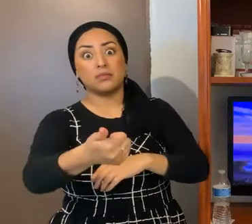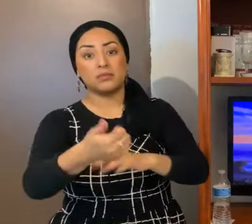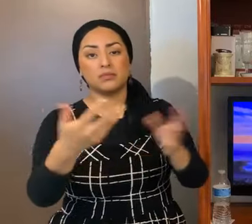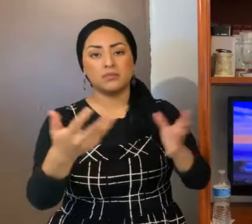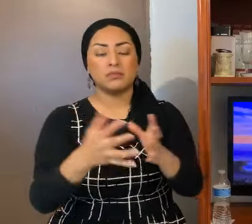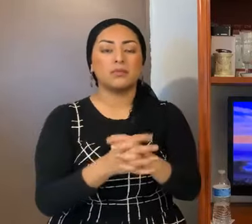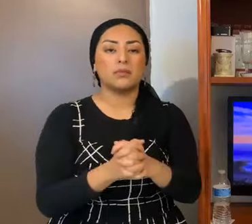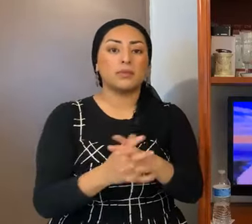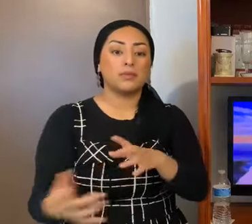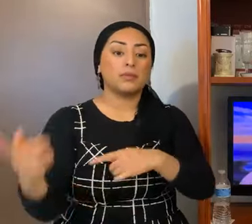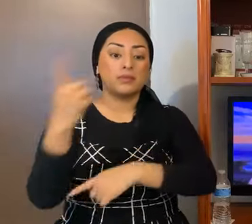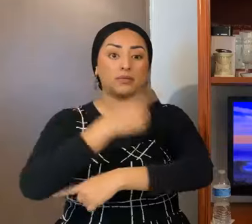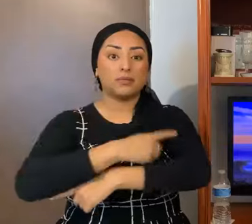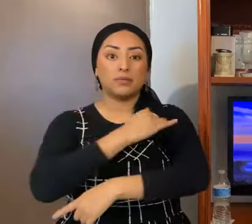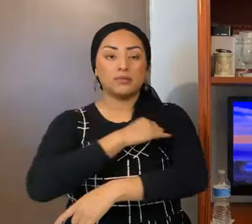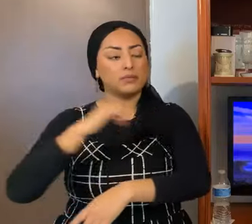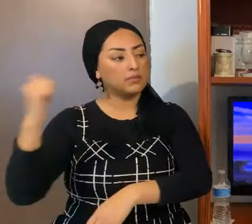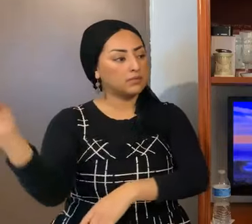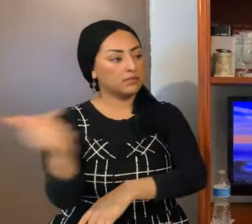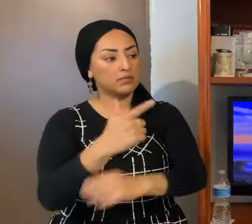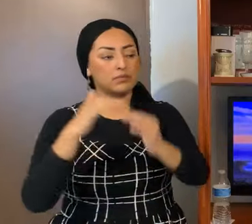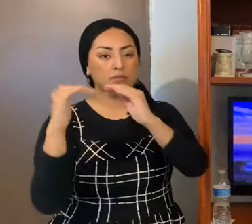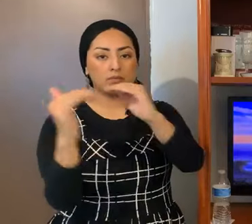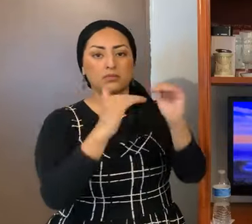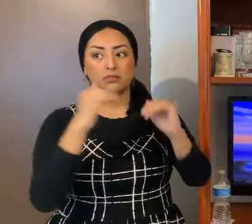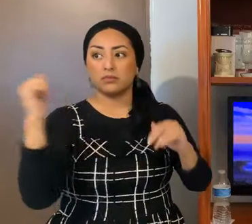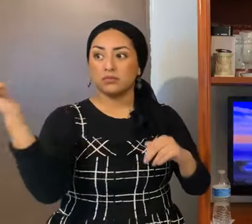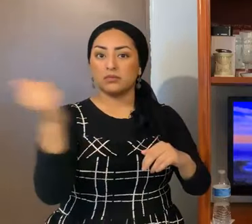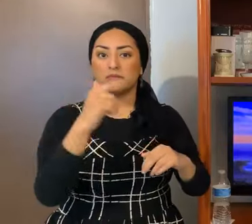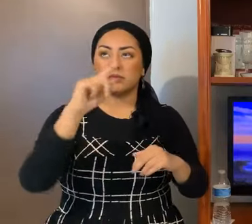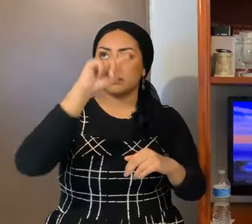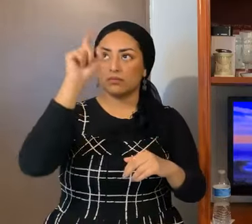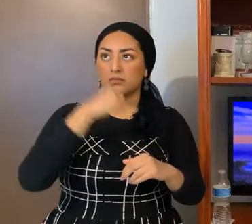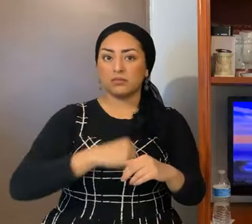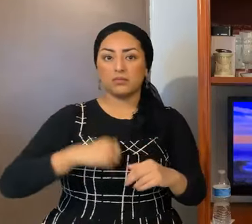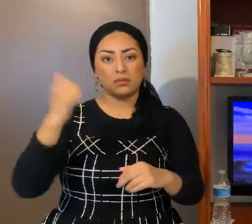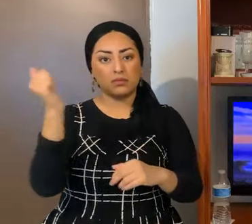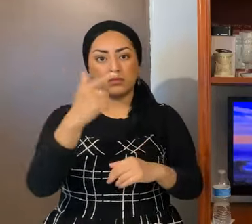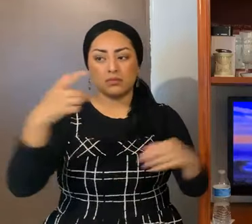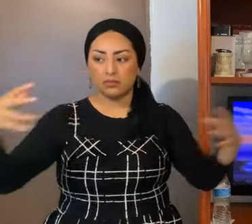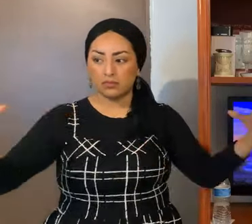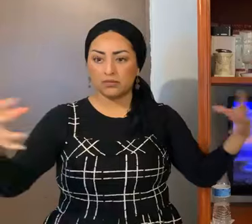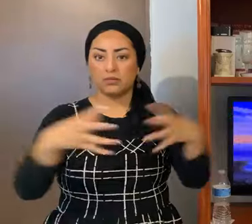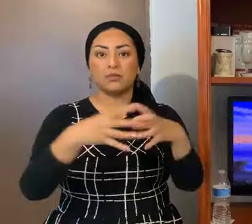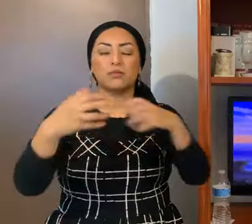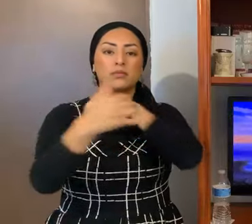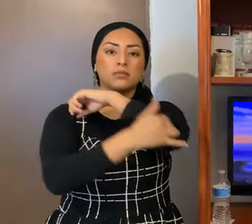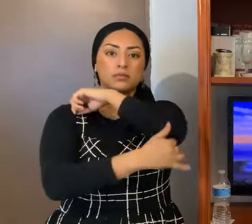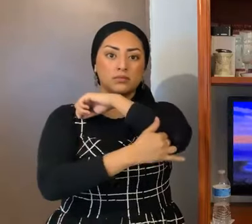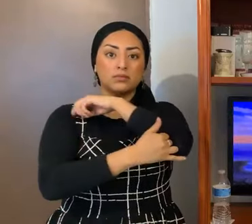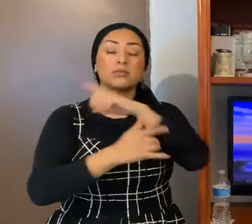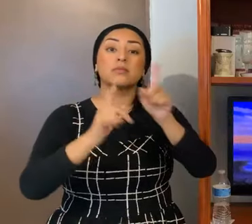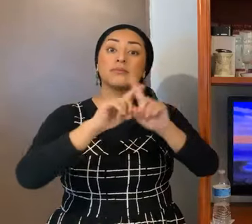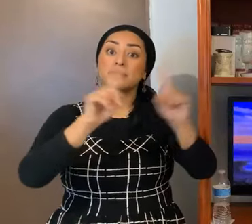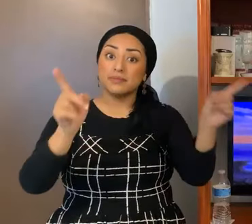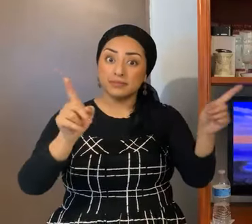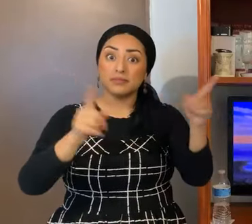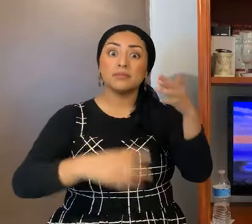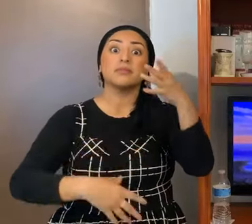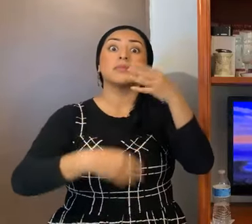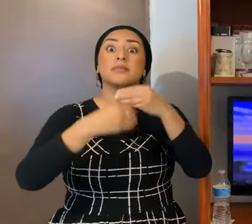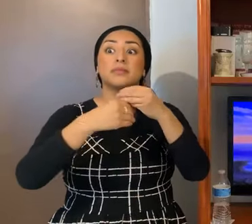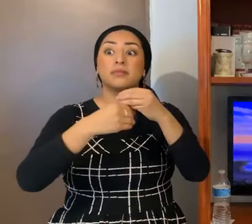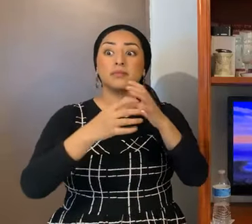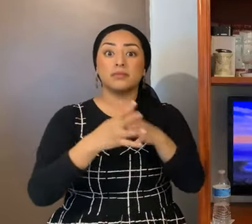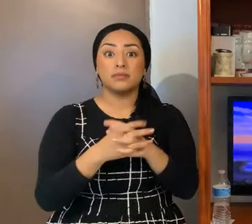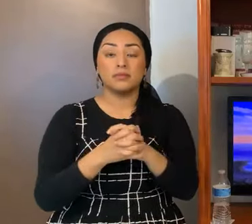partes. En Yom Kippur todos somos iguales porque pedimos perdón todos juntos como nación. Pero además,